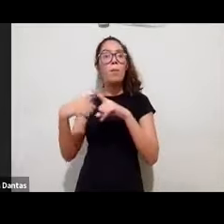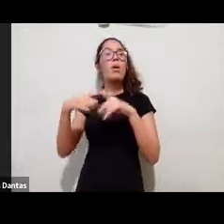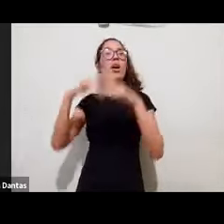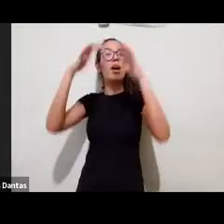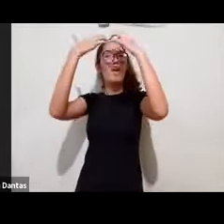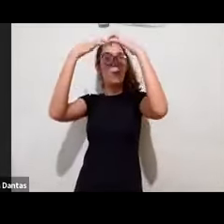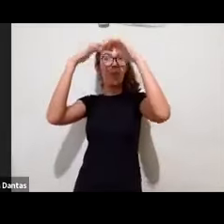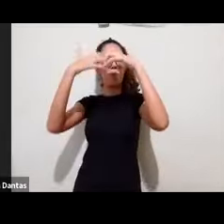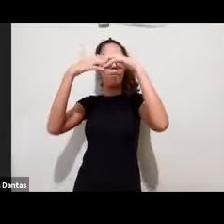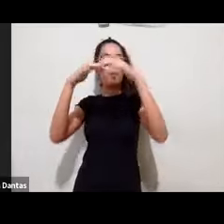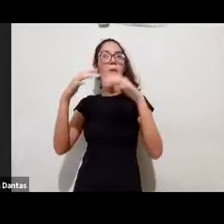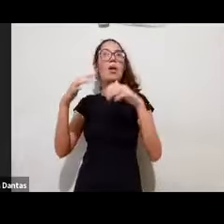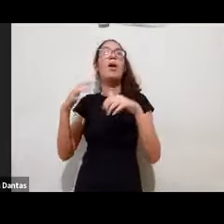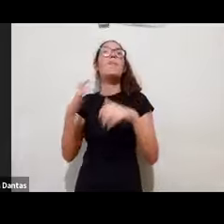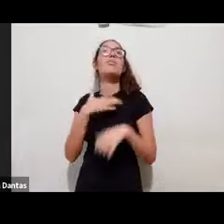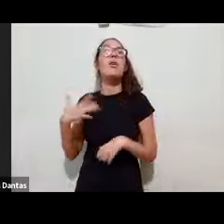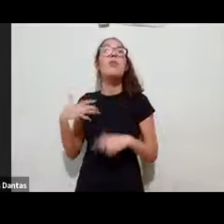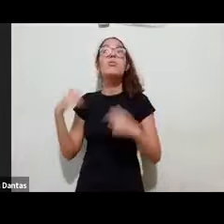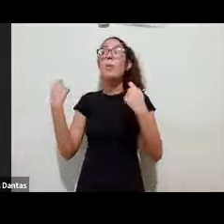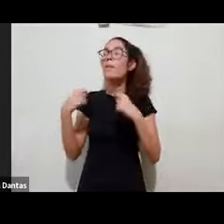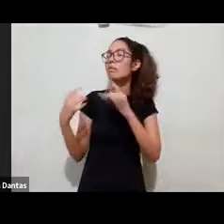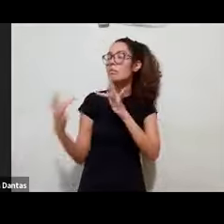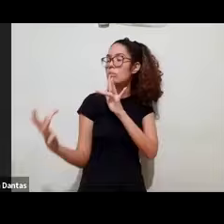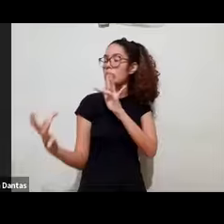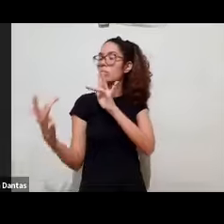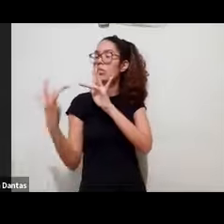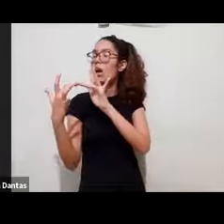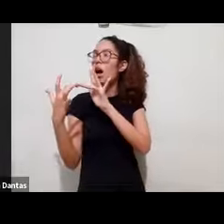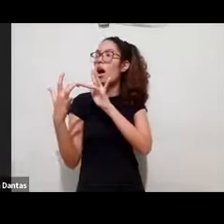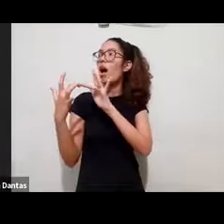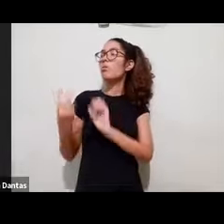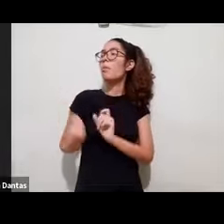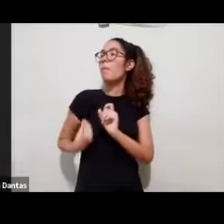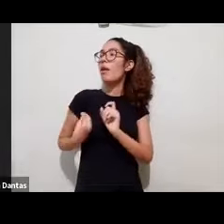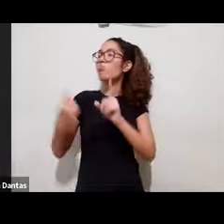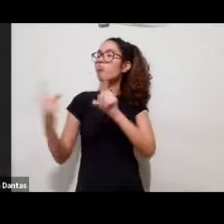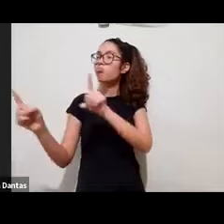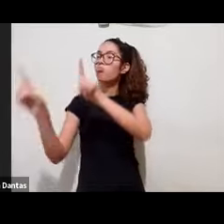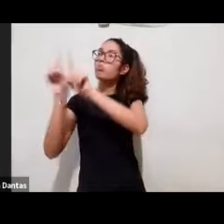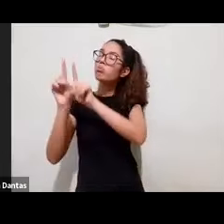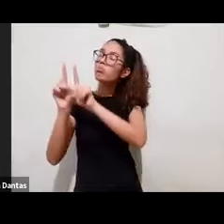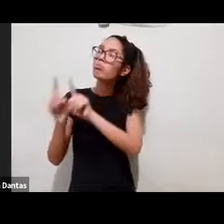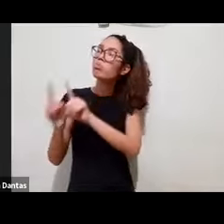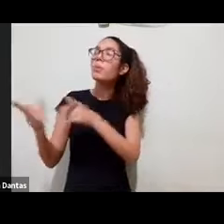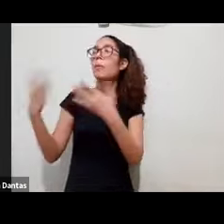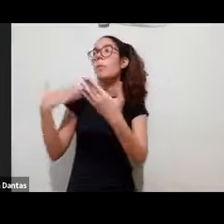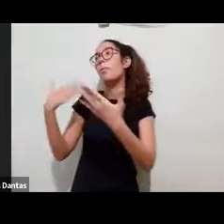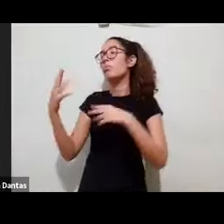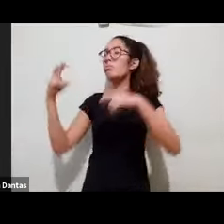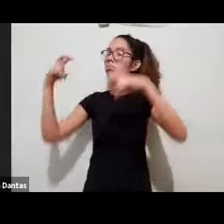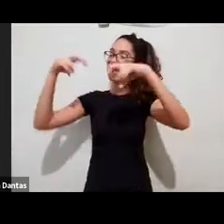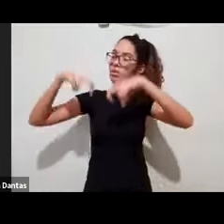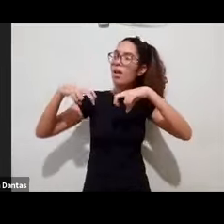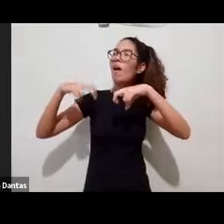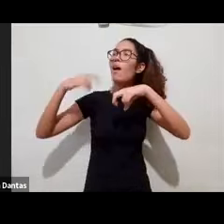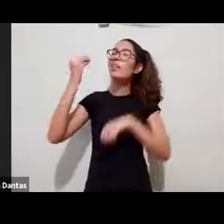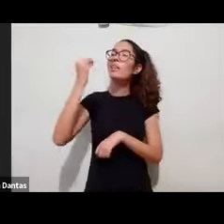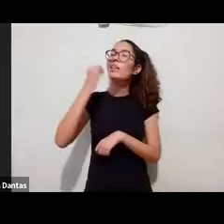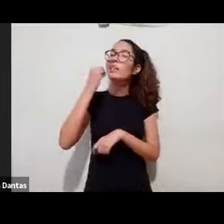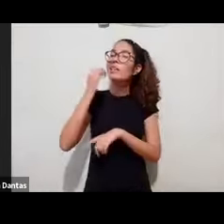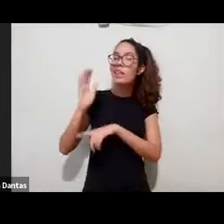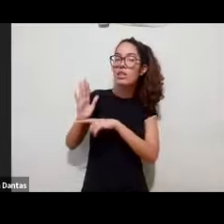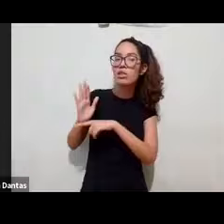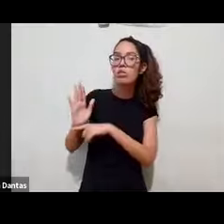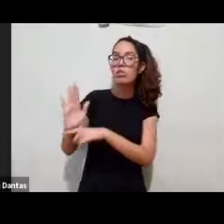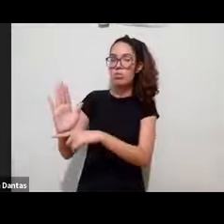com aproximação, ela se dá com muito tempo ali, escutando, né? Com acolhimento. E no momento ali, ainda